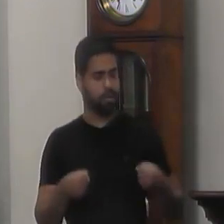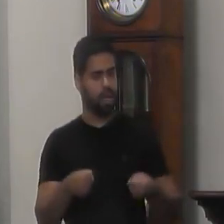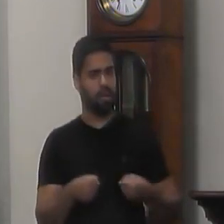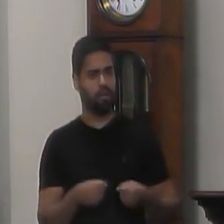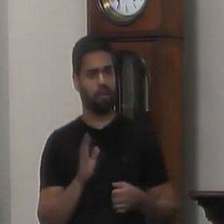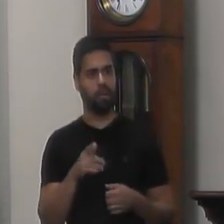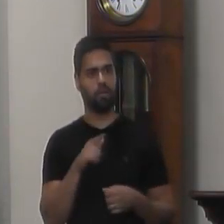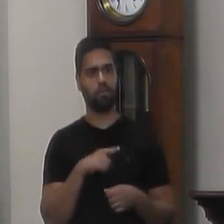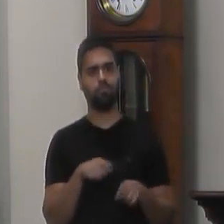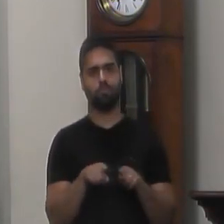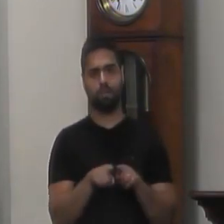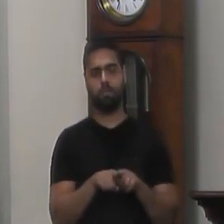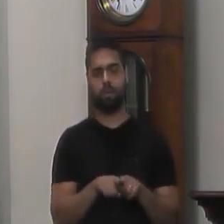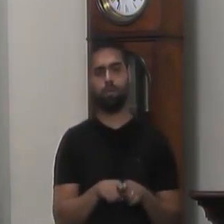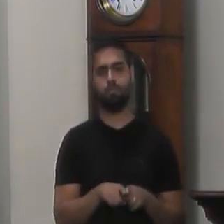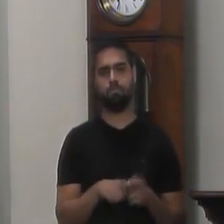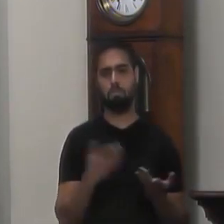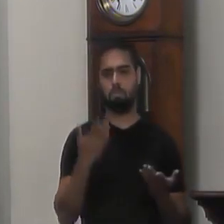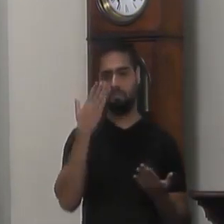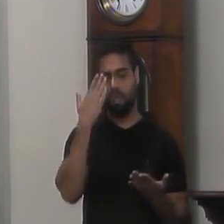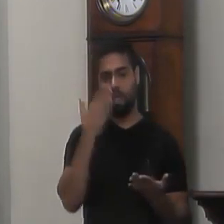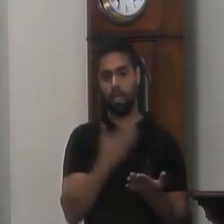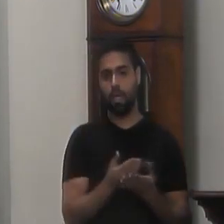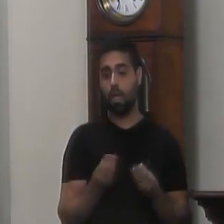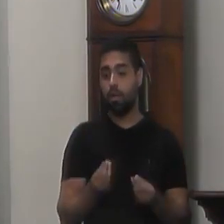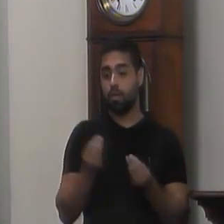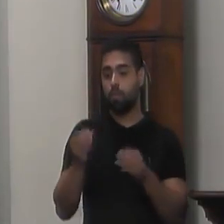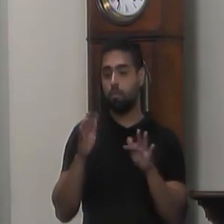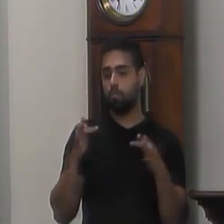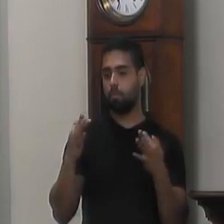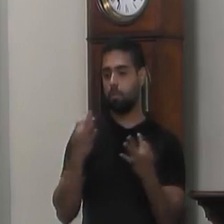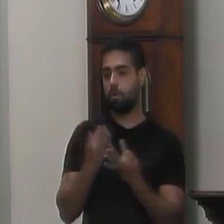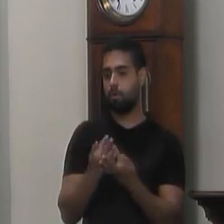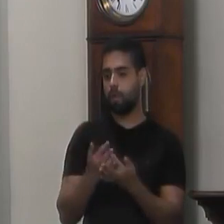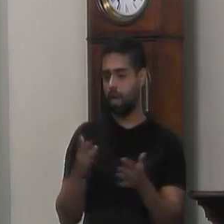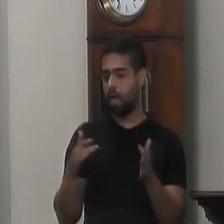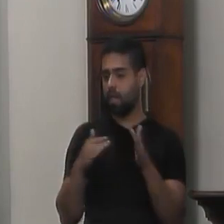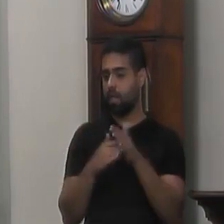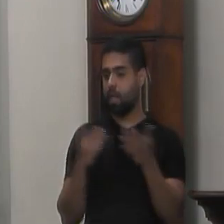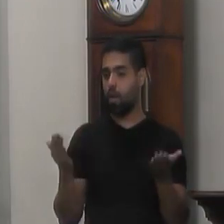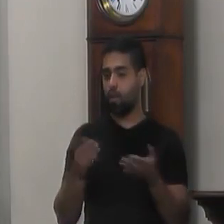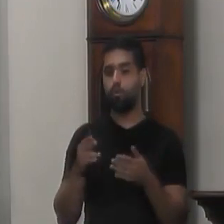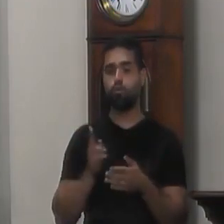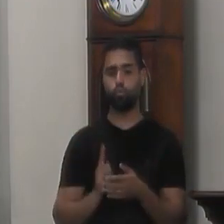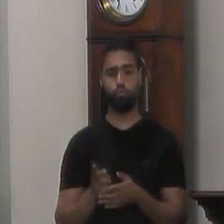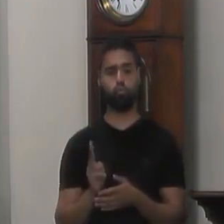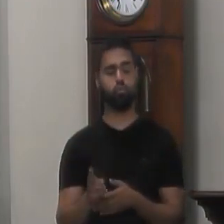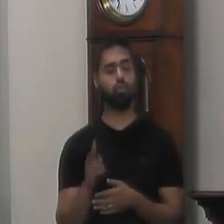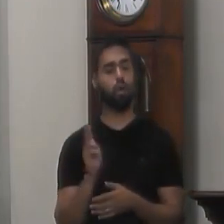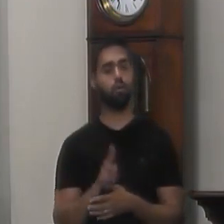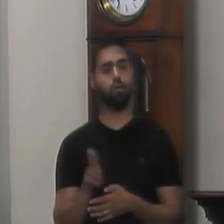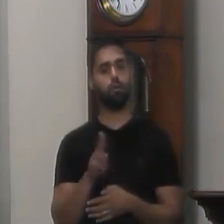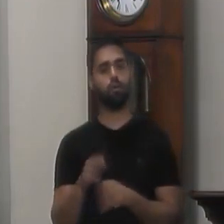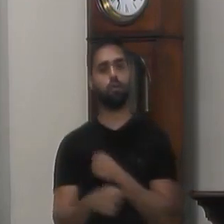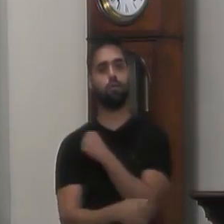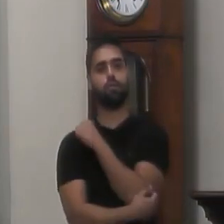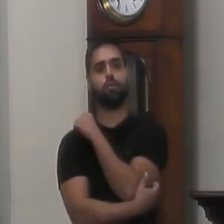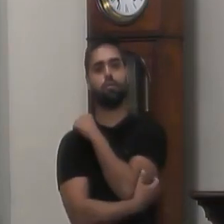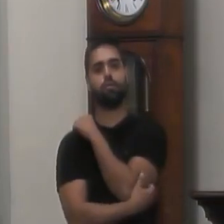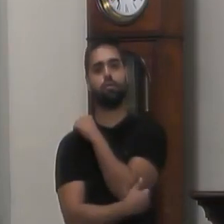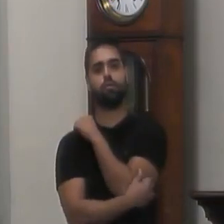Marcelo. Cadeira de roda. E eu dei para a família que está até o dia de hoje usando a cadeira de roda. Está